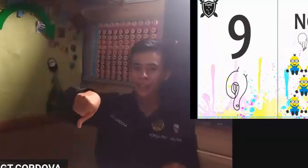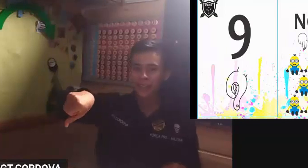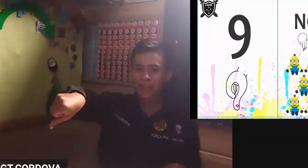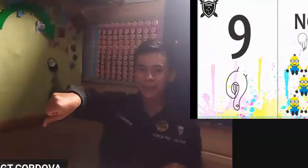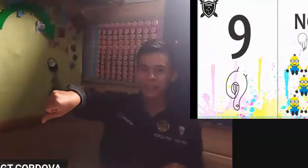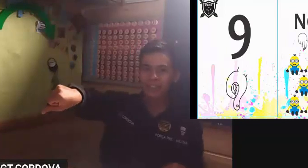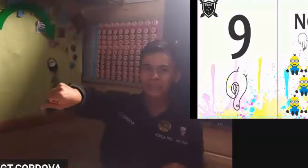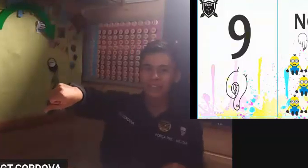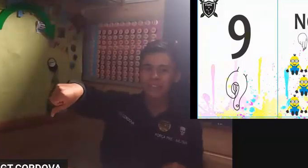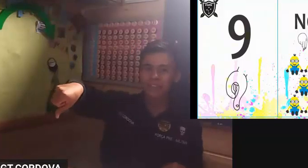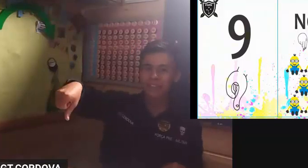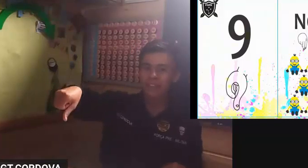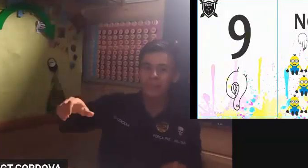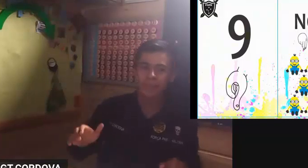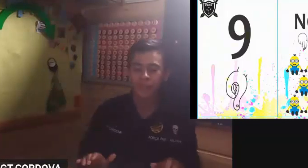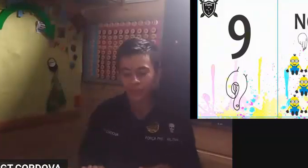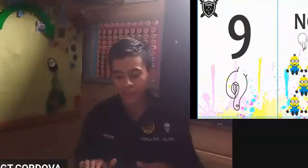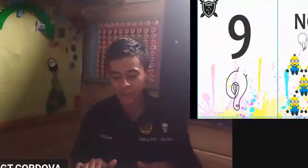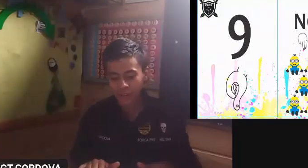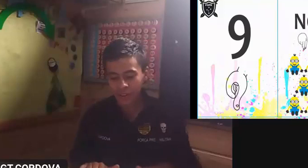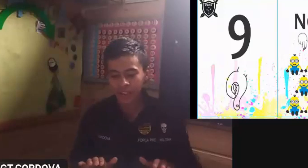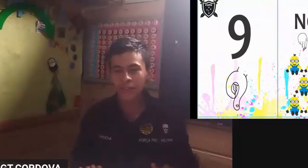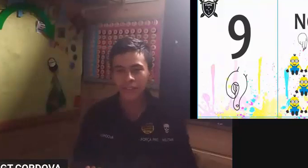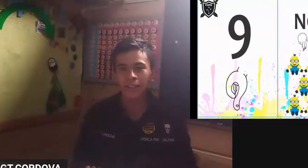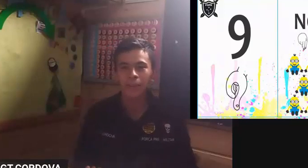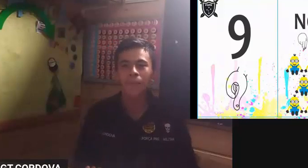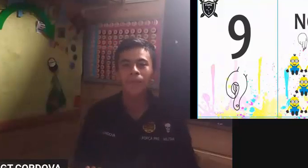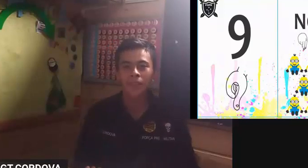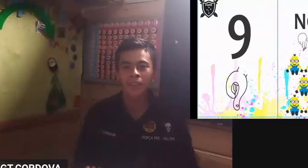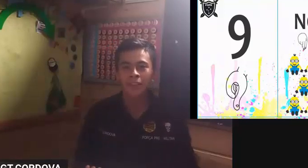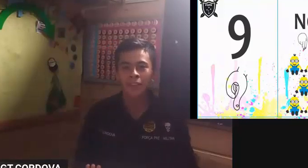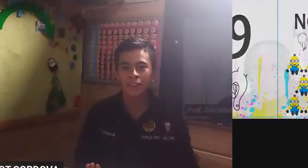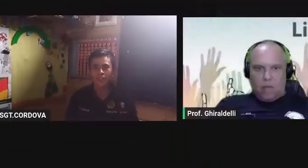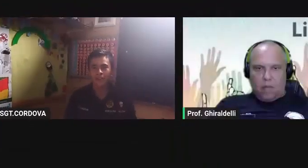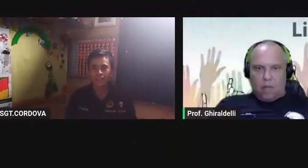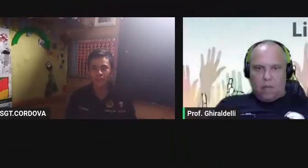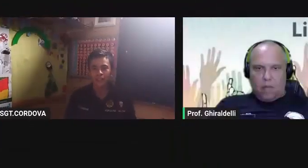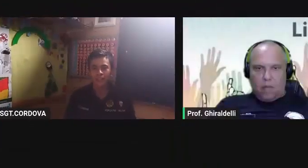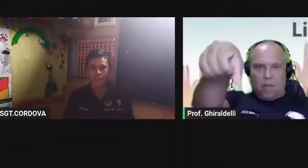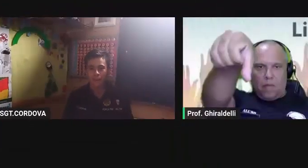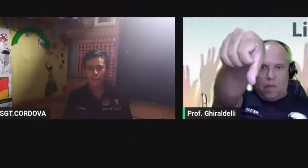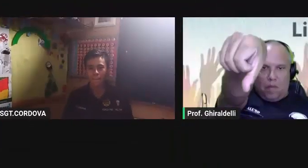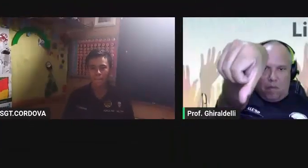esse aqui é mais fácil de fazer, lembrando do nosso raciocínio. Então, Sr. Gradelli, como é que a gente faz?